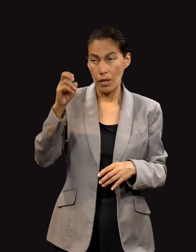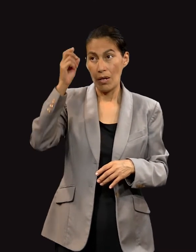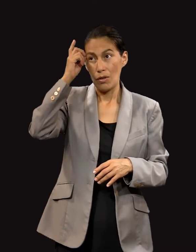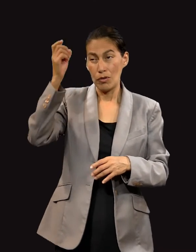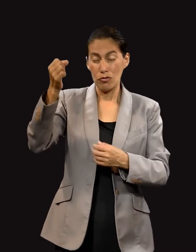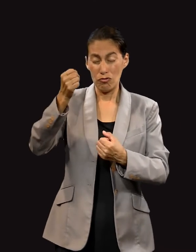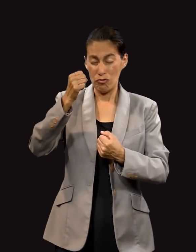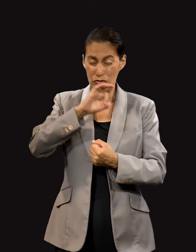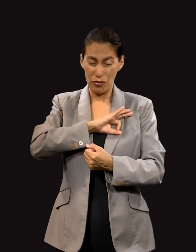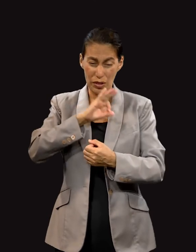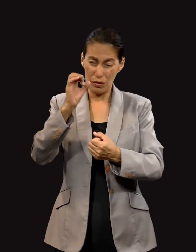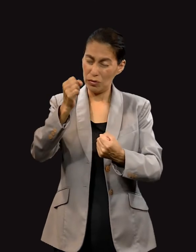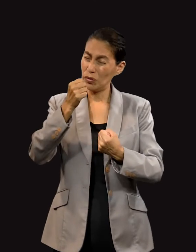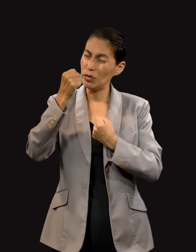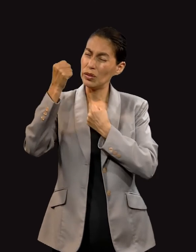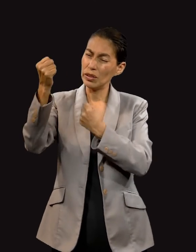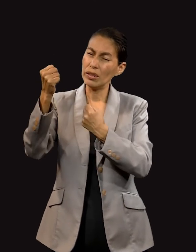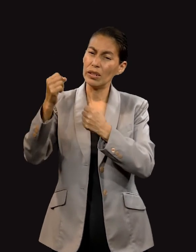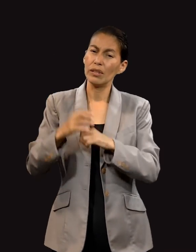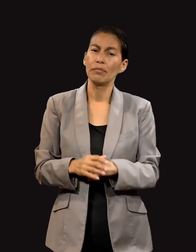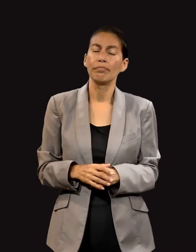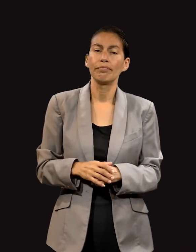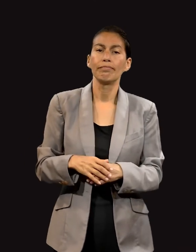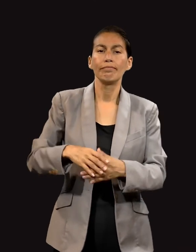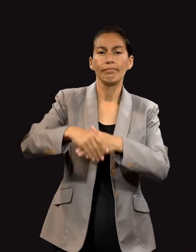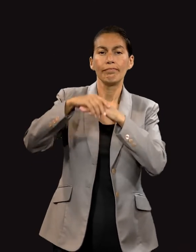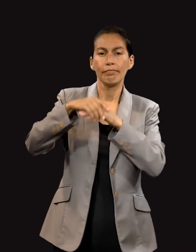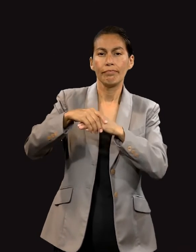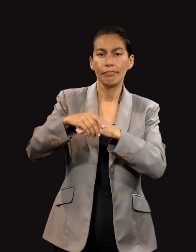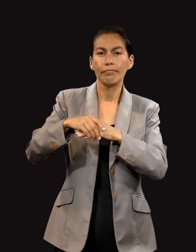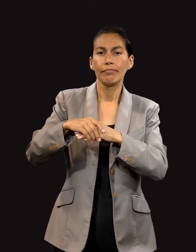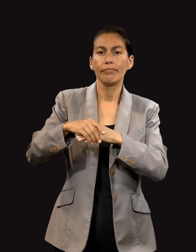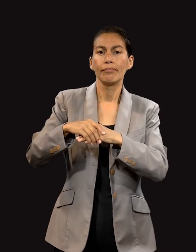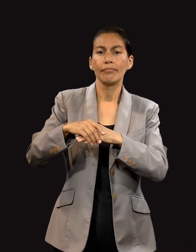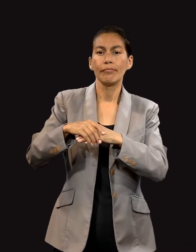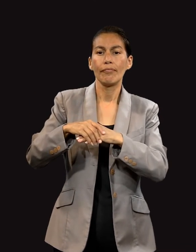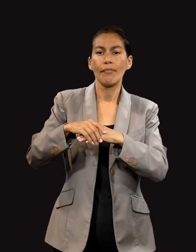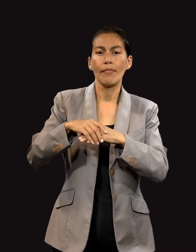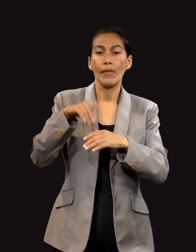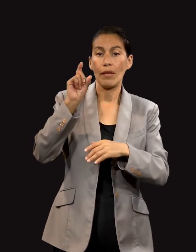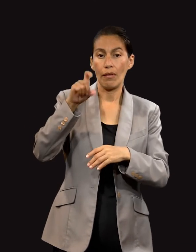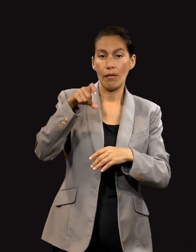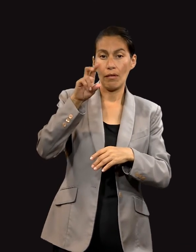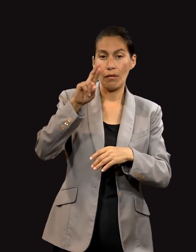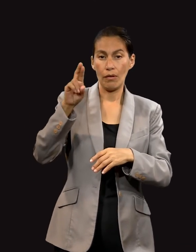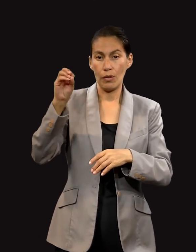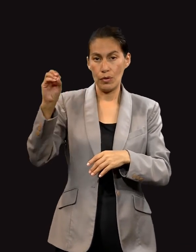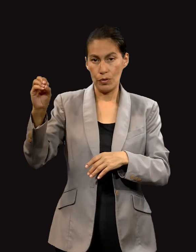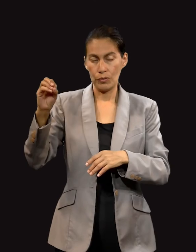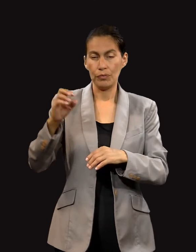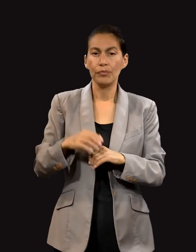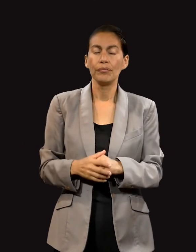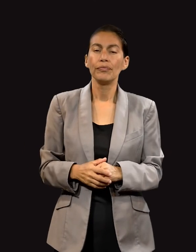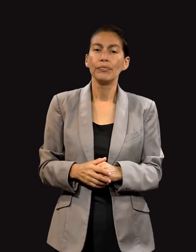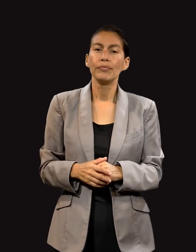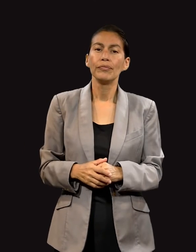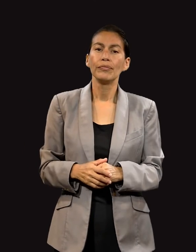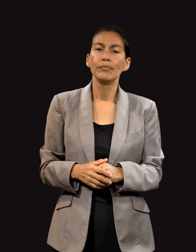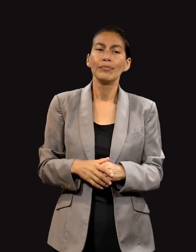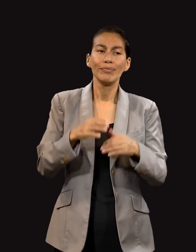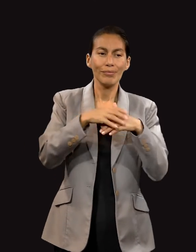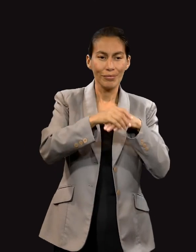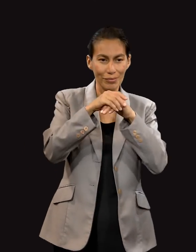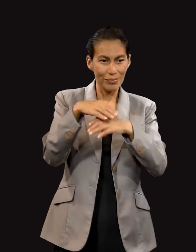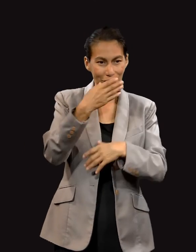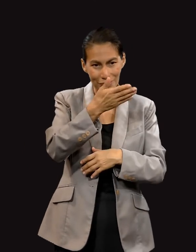hermoso programa. Que nos ayuda a fortalecer nuestra fe. Amén. Eduardo, saludos desde Chetumal, Quintana Roo. Un saludo